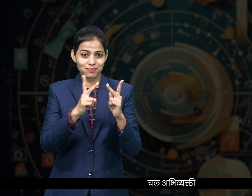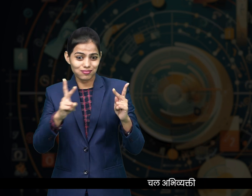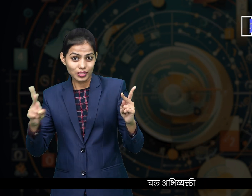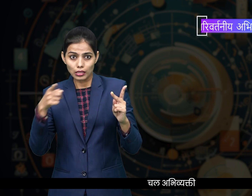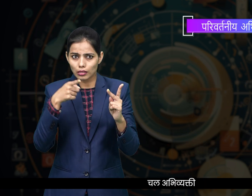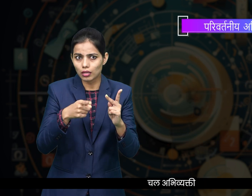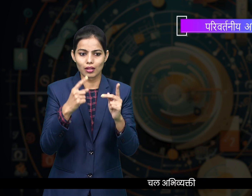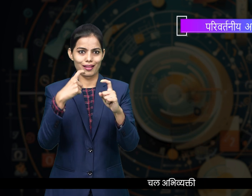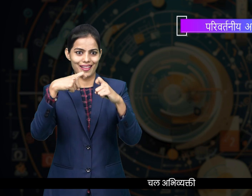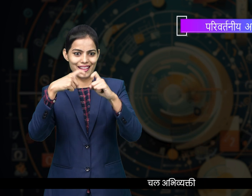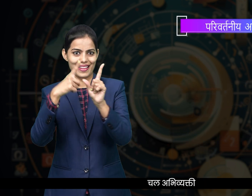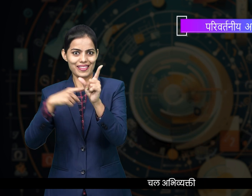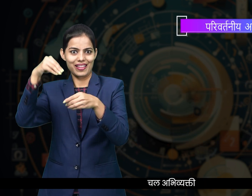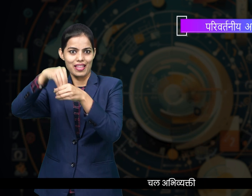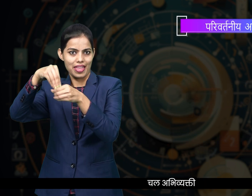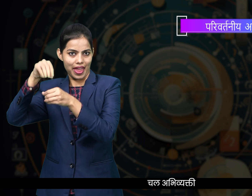चल अभिव्यक्ती